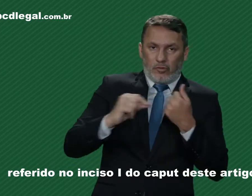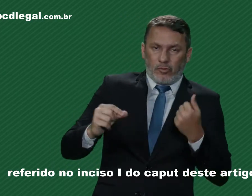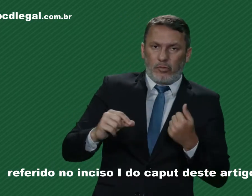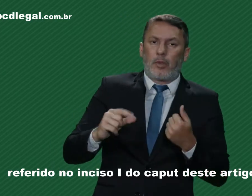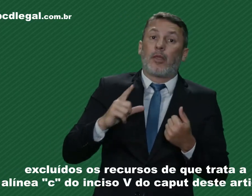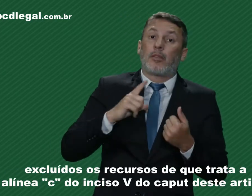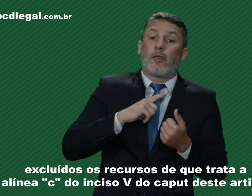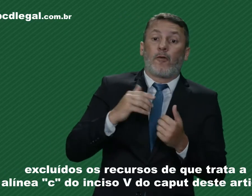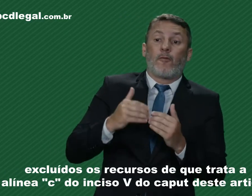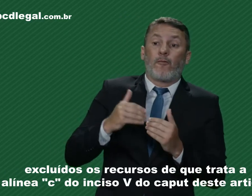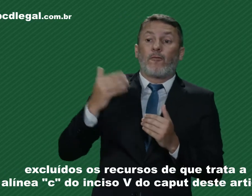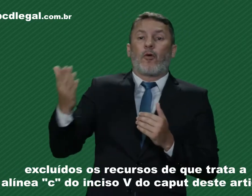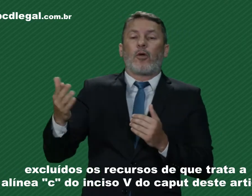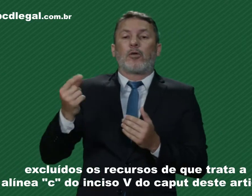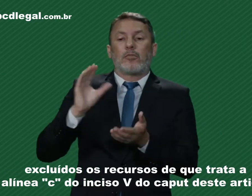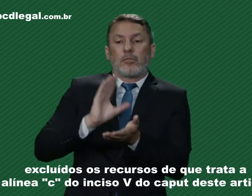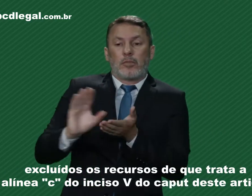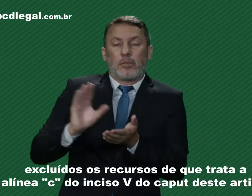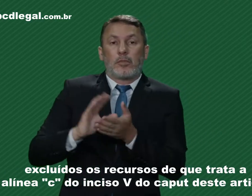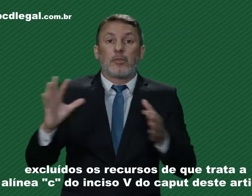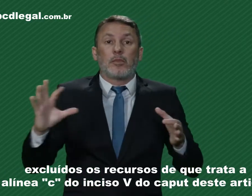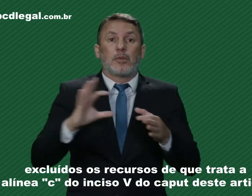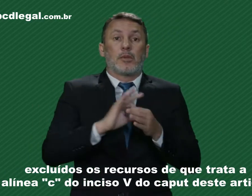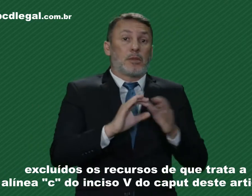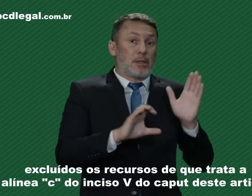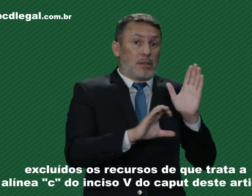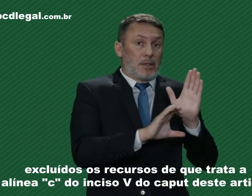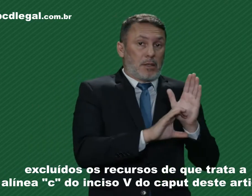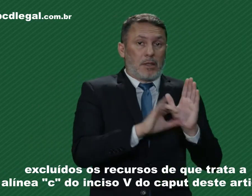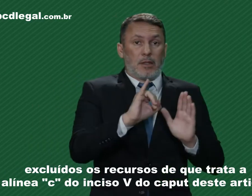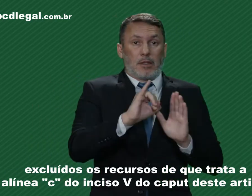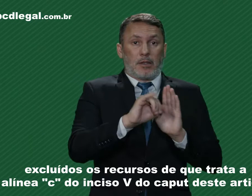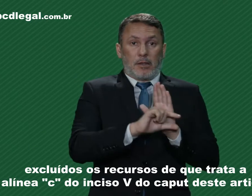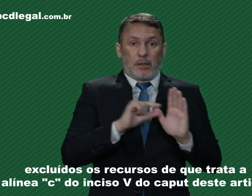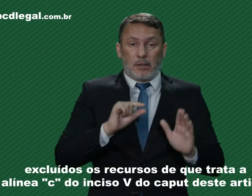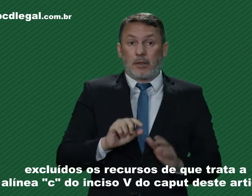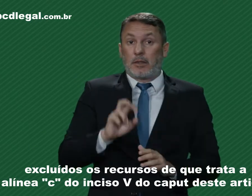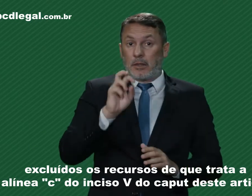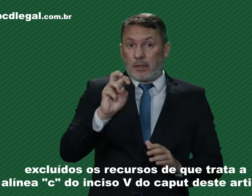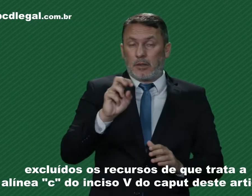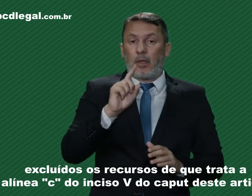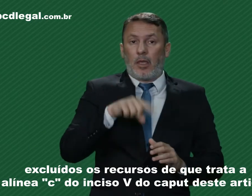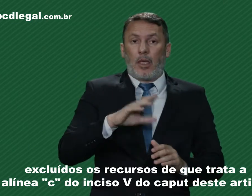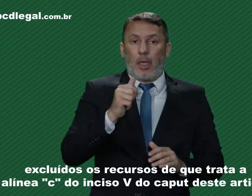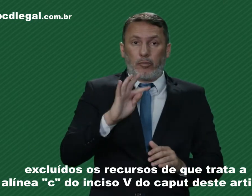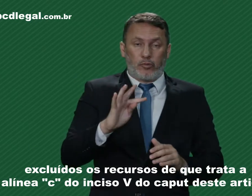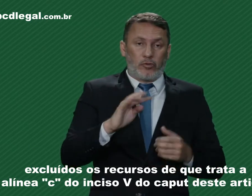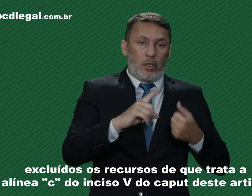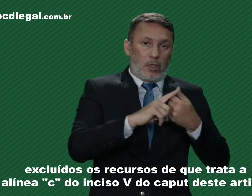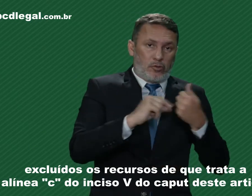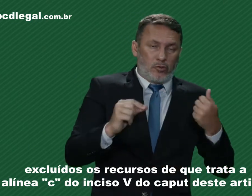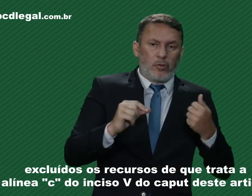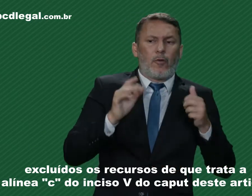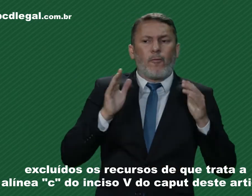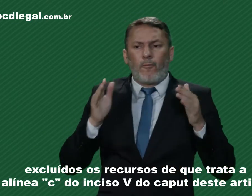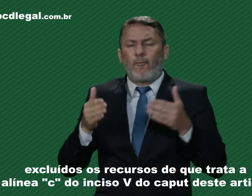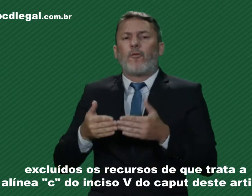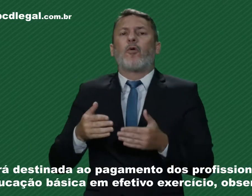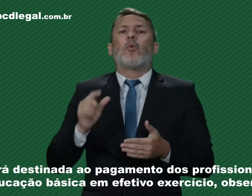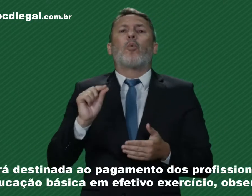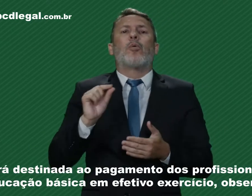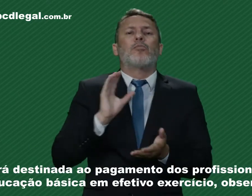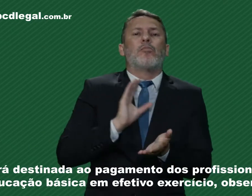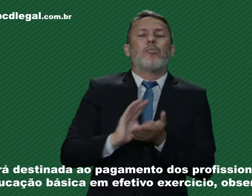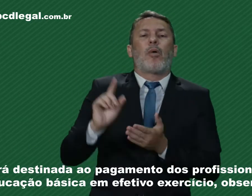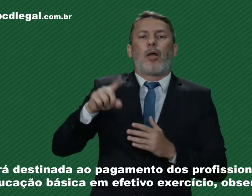deste artigo, excluídos os recursos de que trata a linha C do inciso 5 do caput deste artigo,